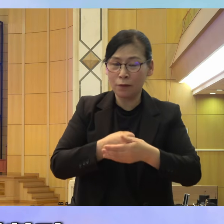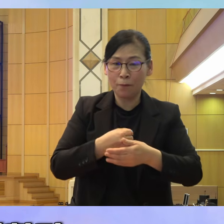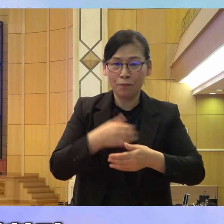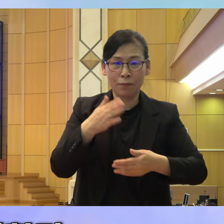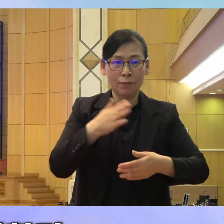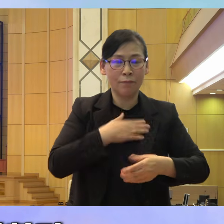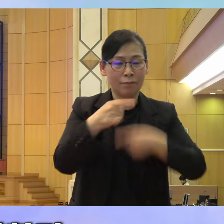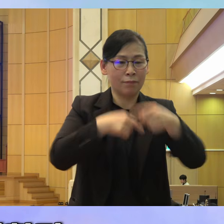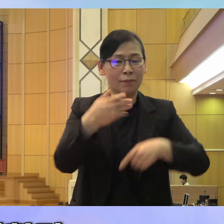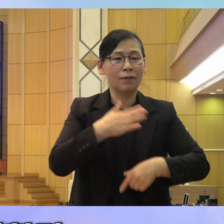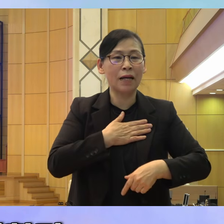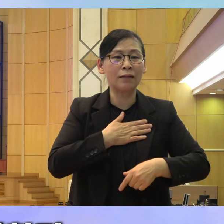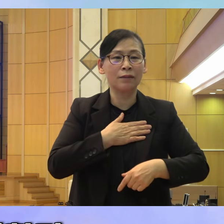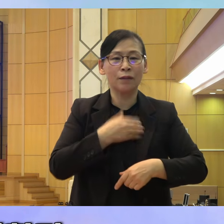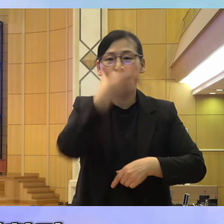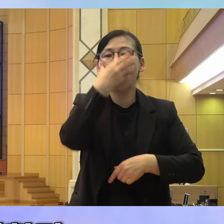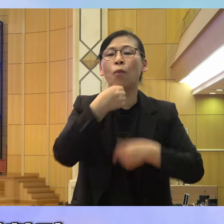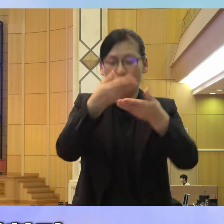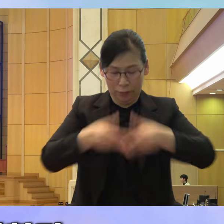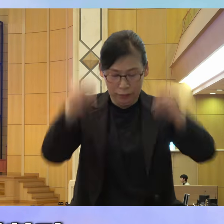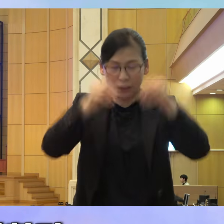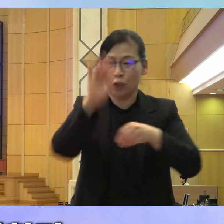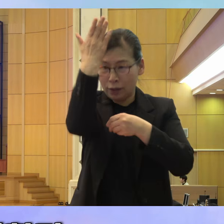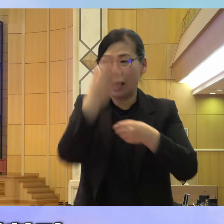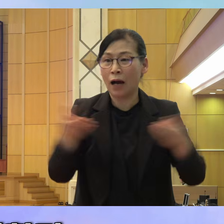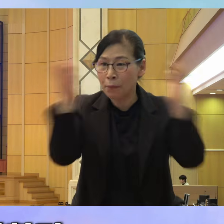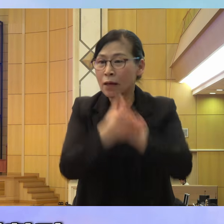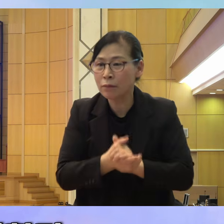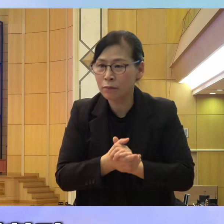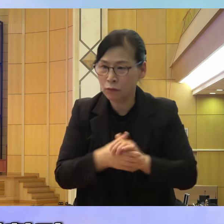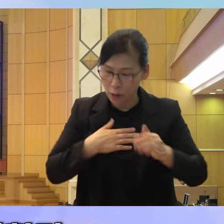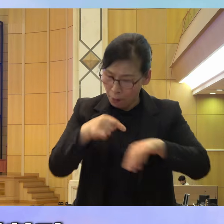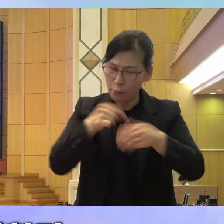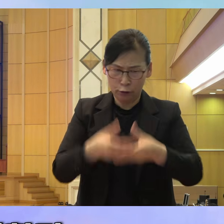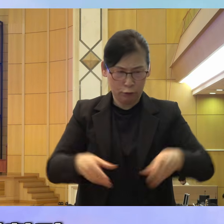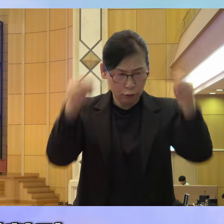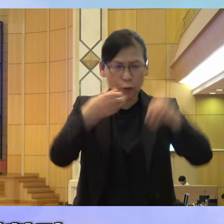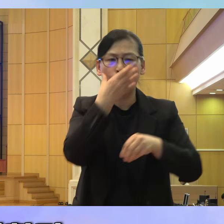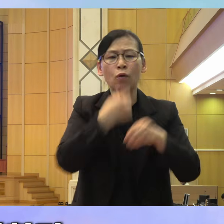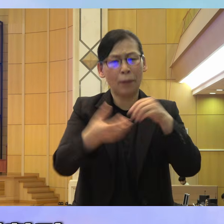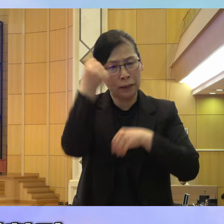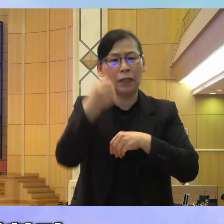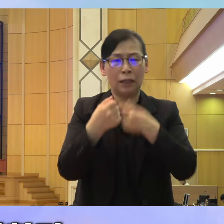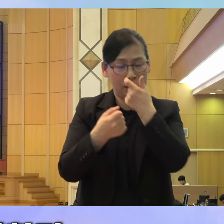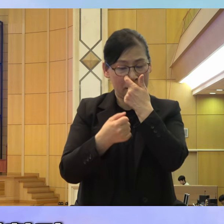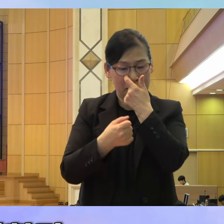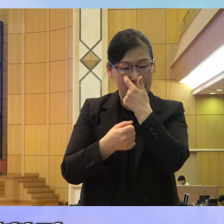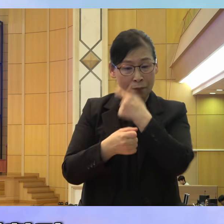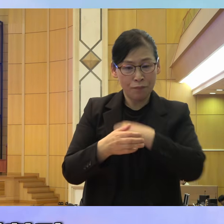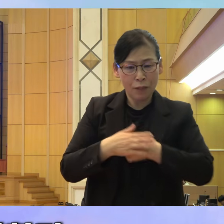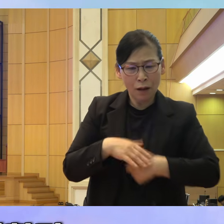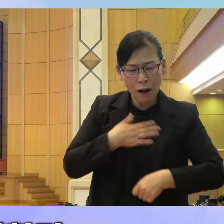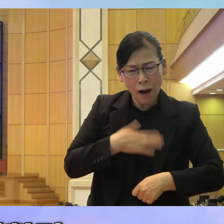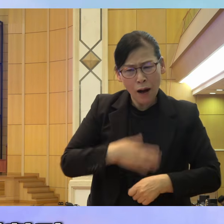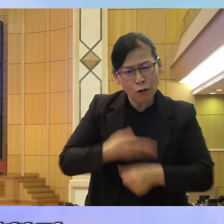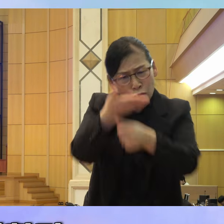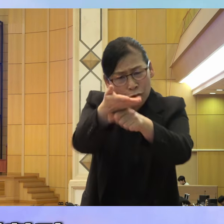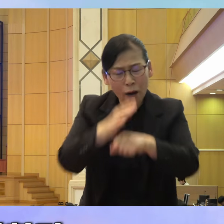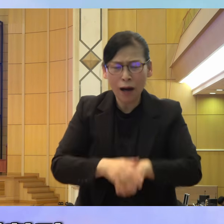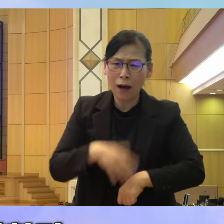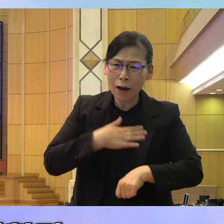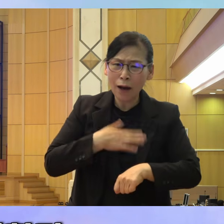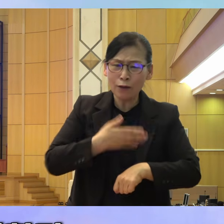나는 복그릇이다. 할렐루야. 얼마나 좋아. 이거 알고 살면은